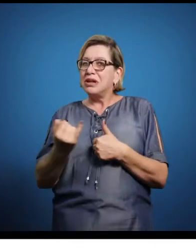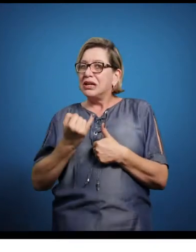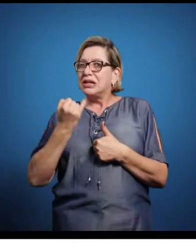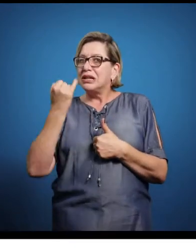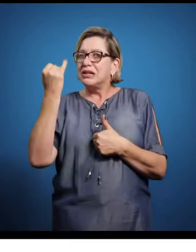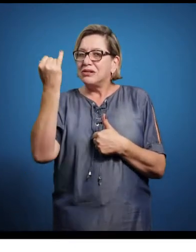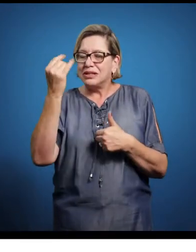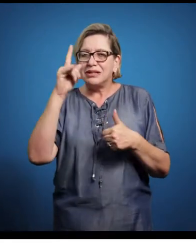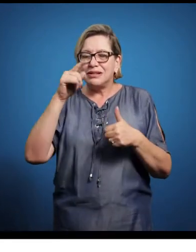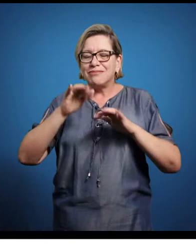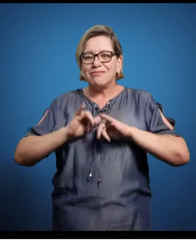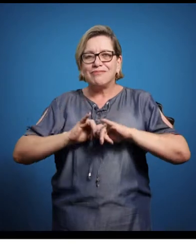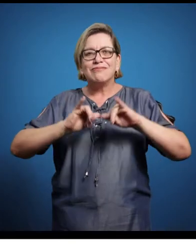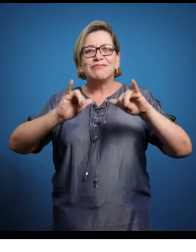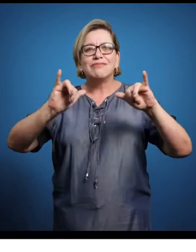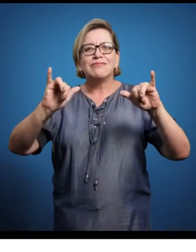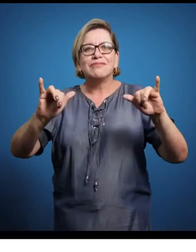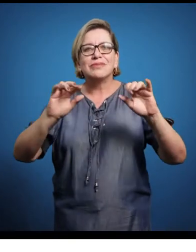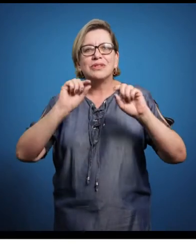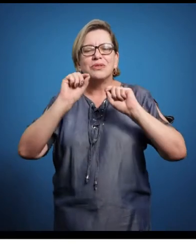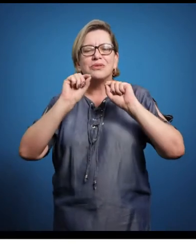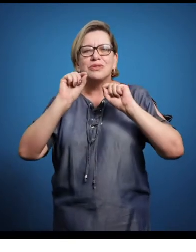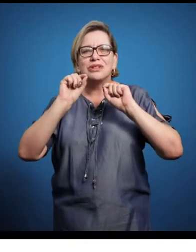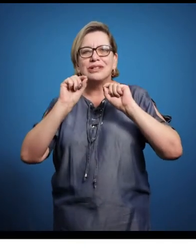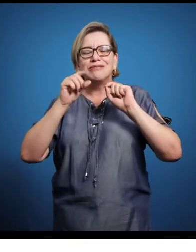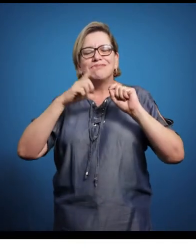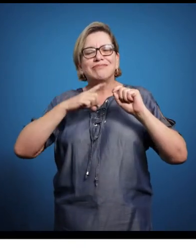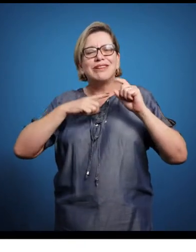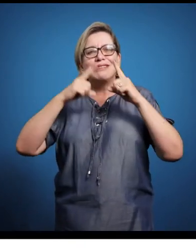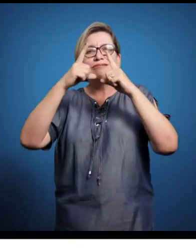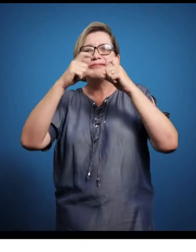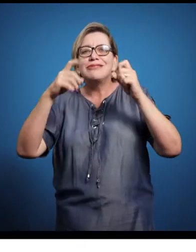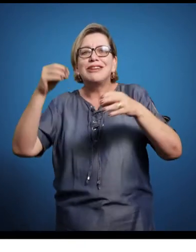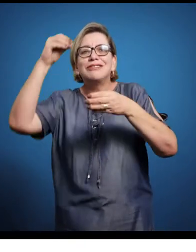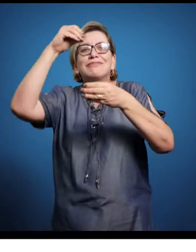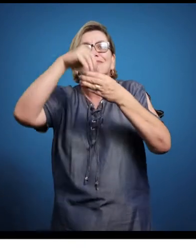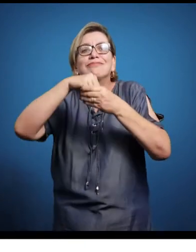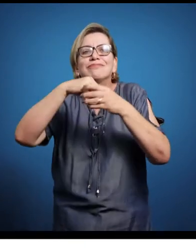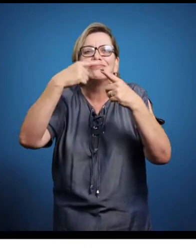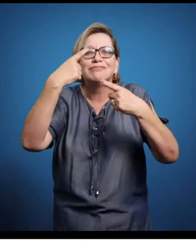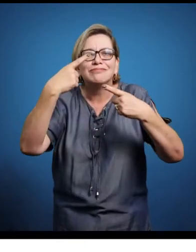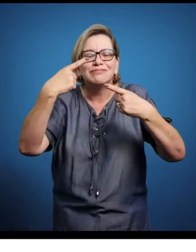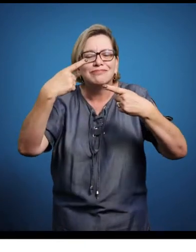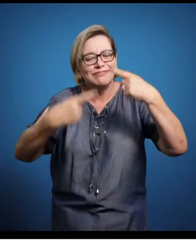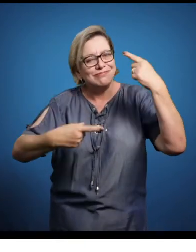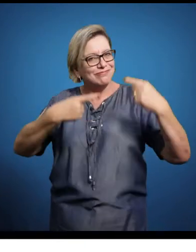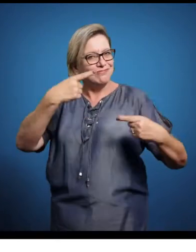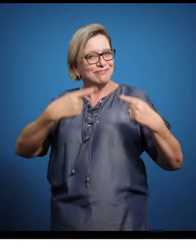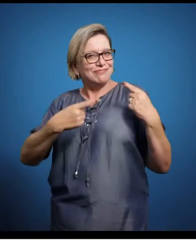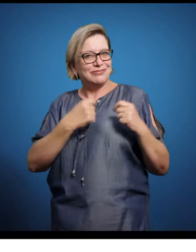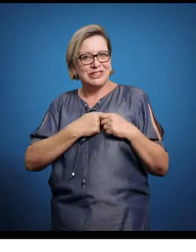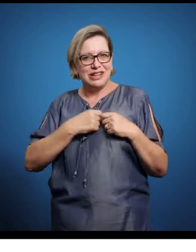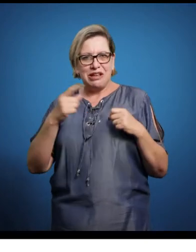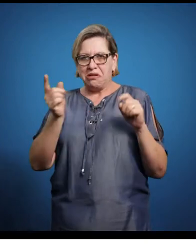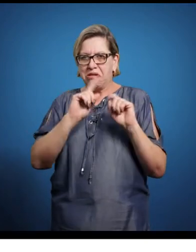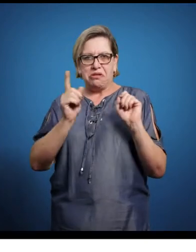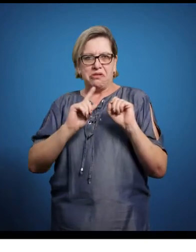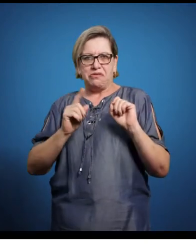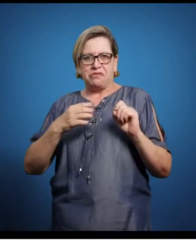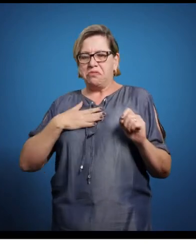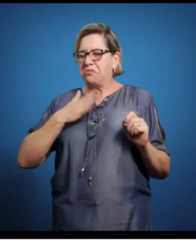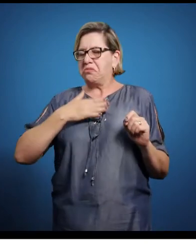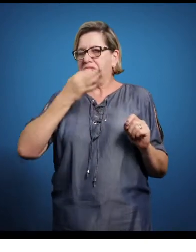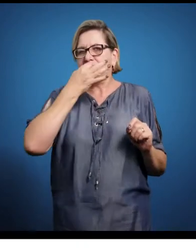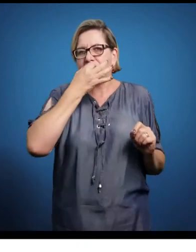dizer que o que a deficiência na política né é eu não vou aqui tratar da minha